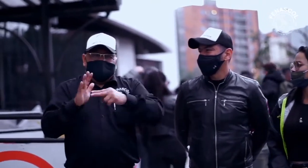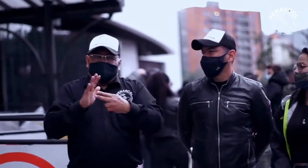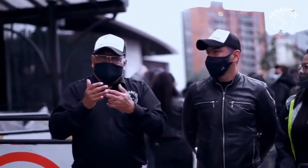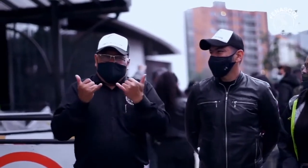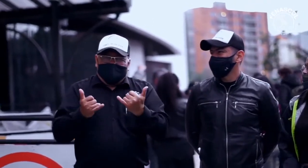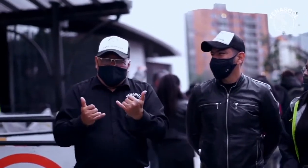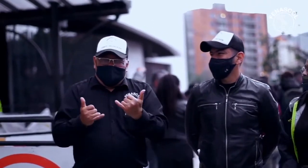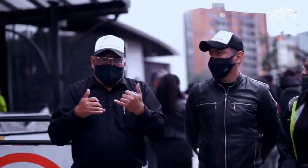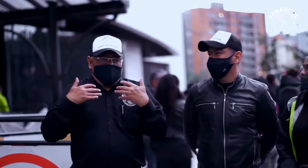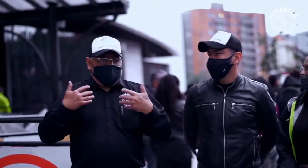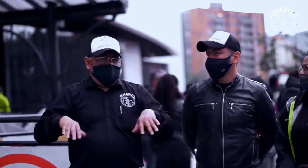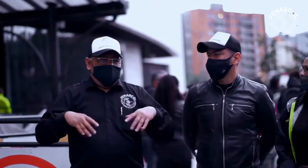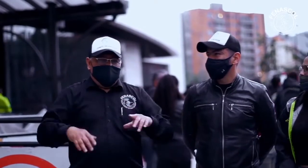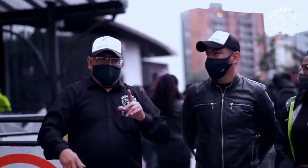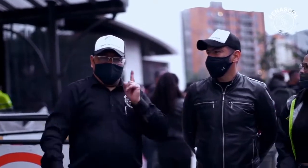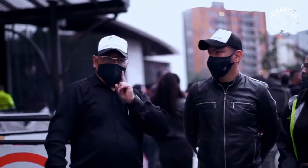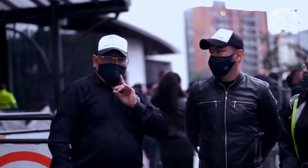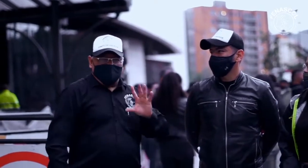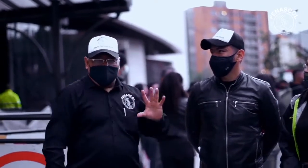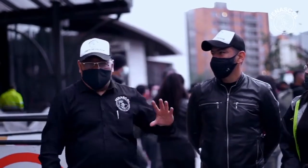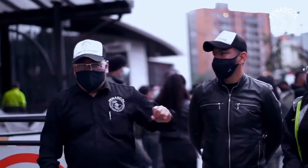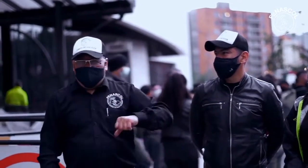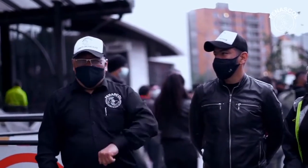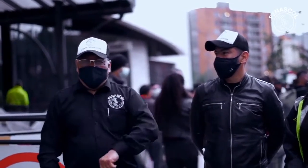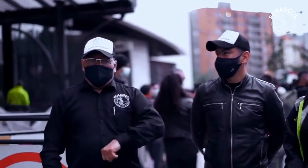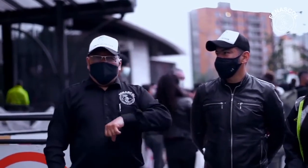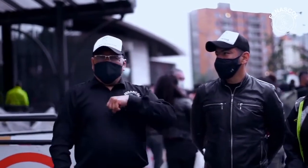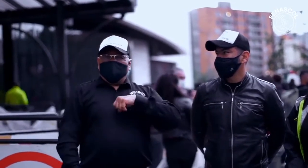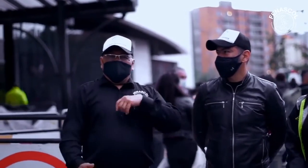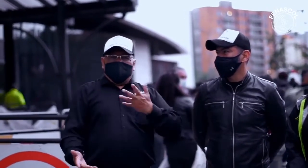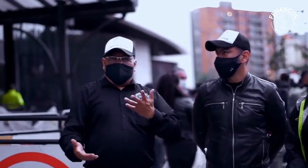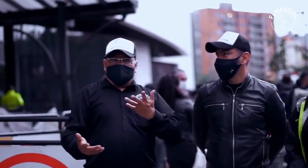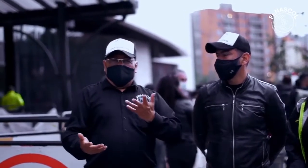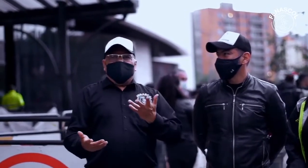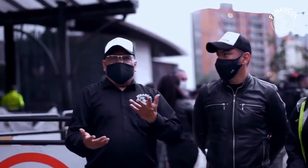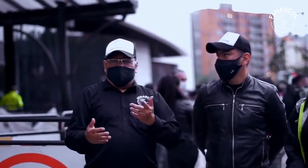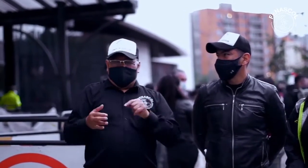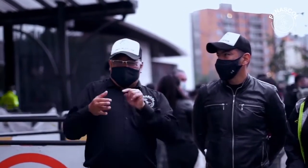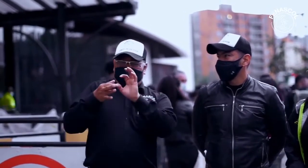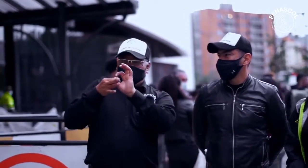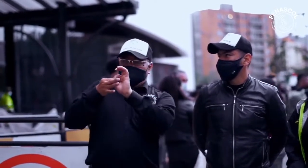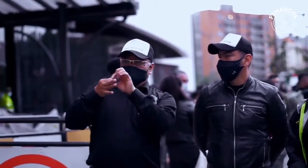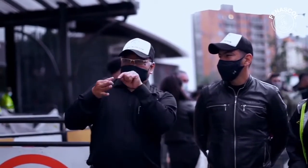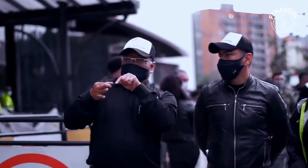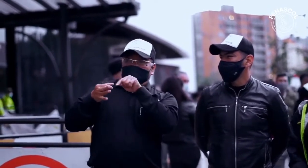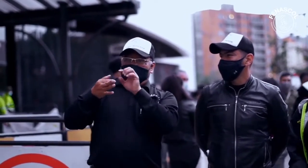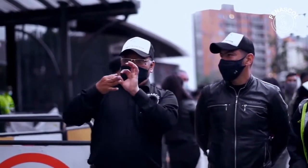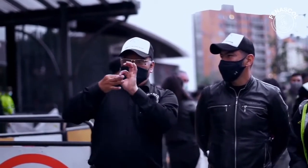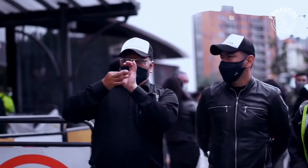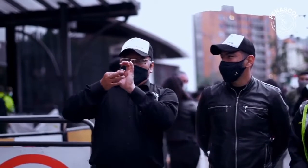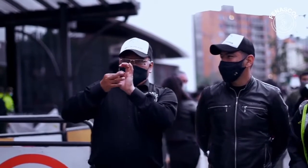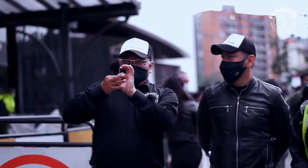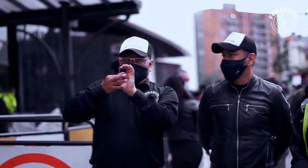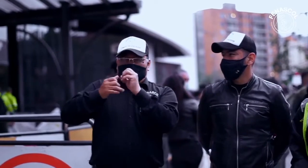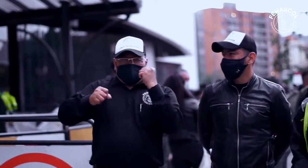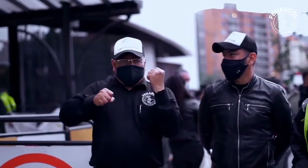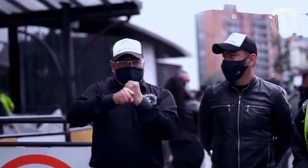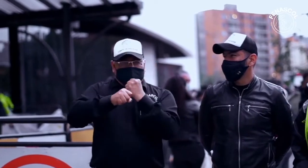Esto lo que nos ha demostrado es que estamos muy orgullosos de nuestra comunidad.